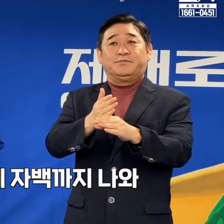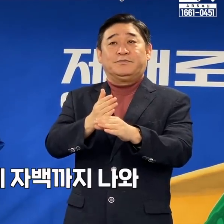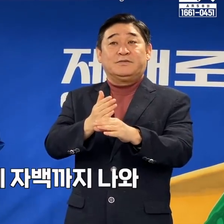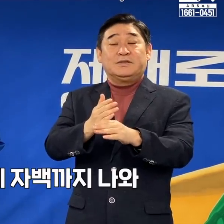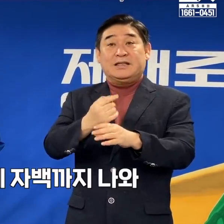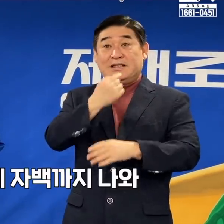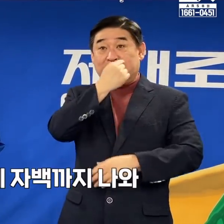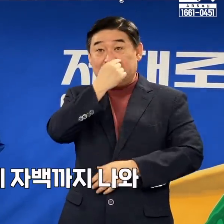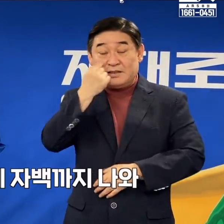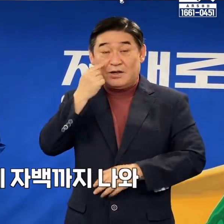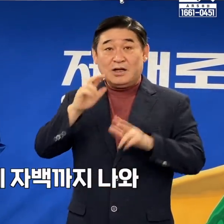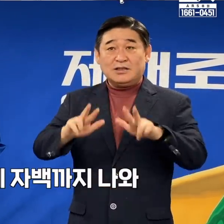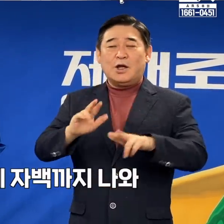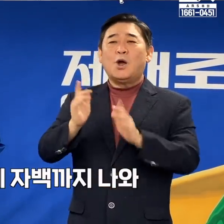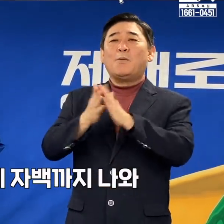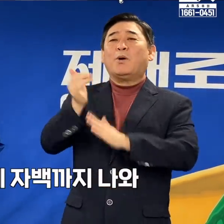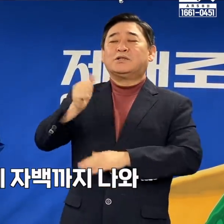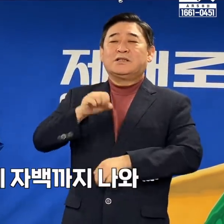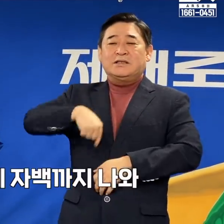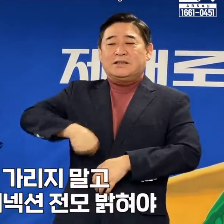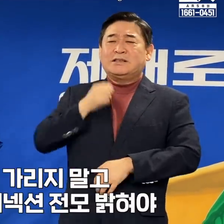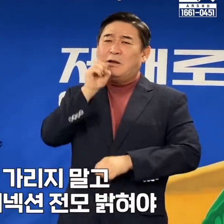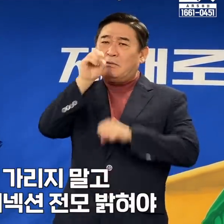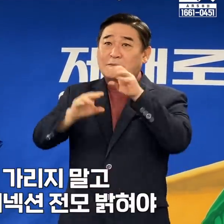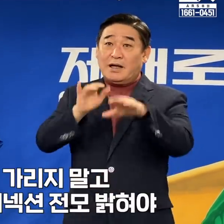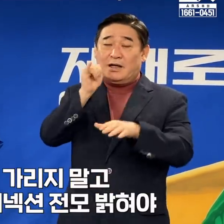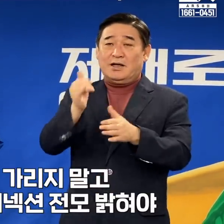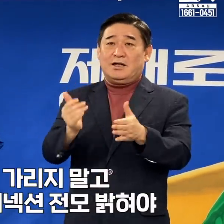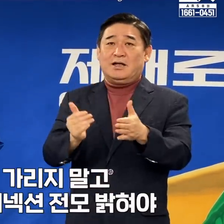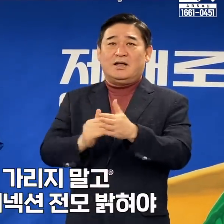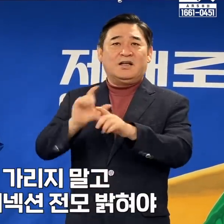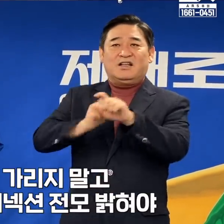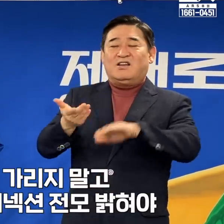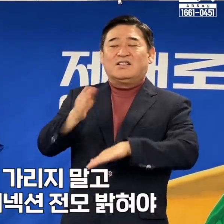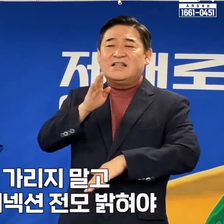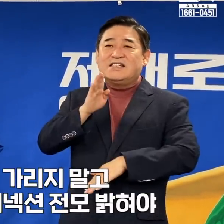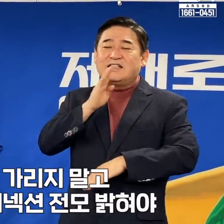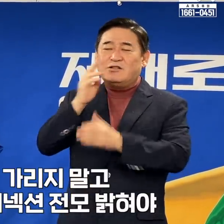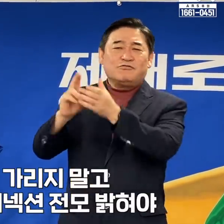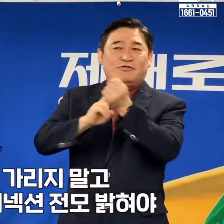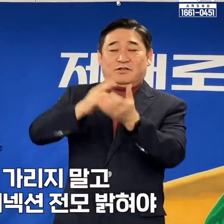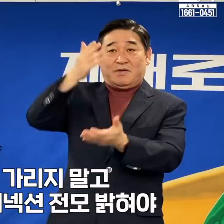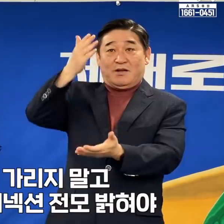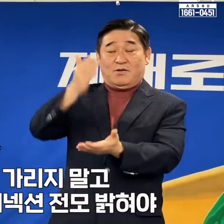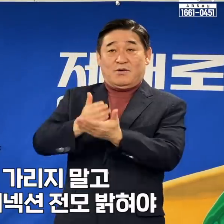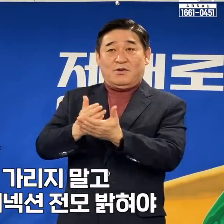쏟아지는 증거에 이제는 본인의 자백까지 나왔습니다. 더는 진실을